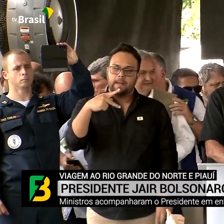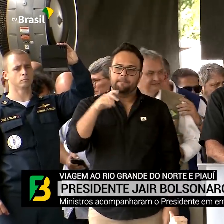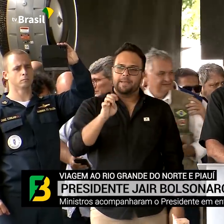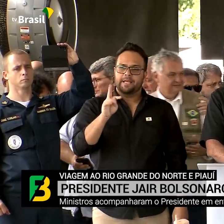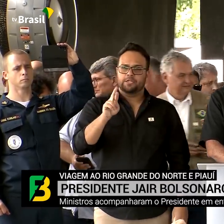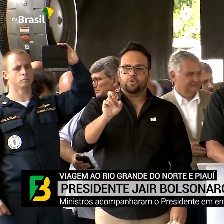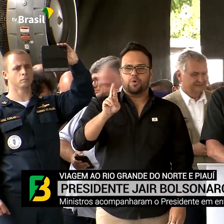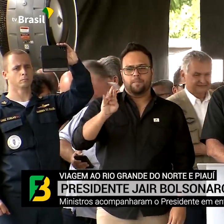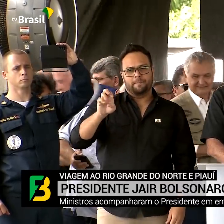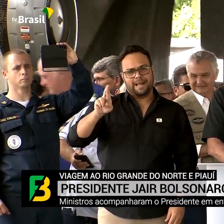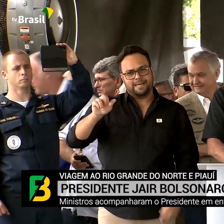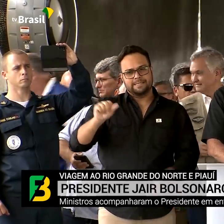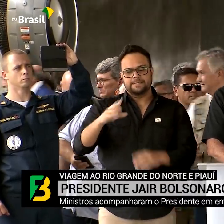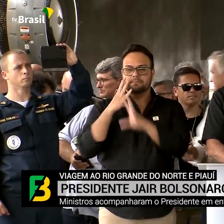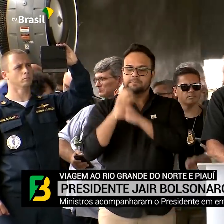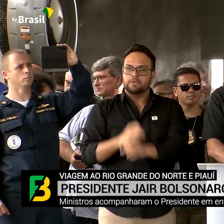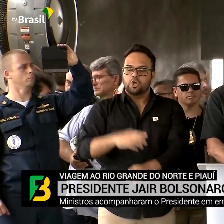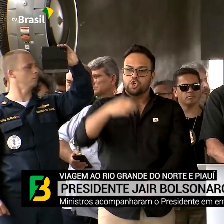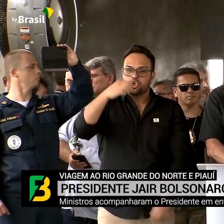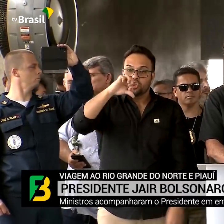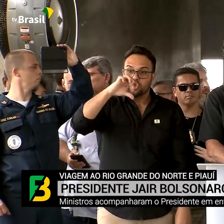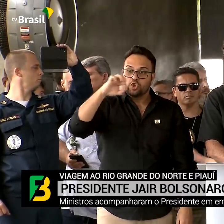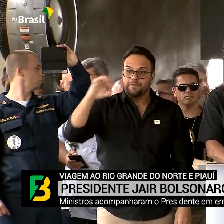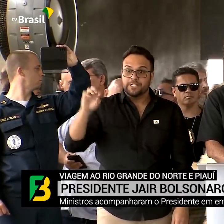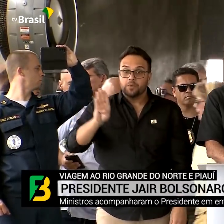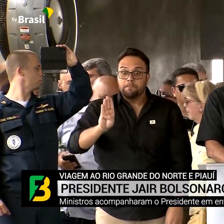torno de 900 bilhões de reais,